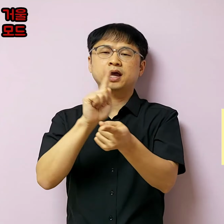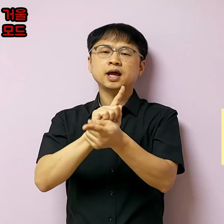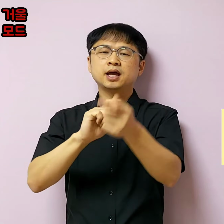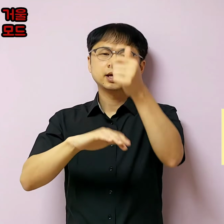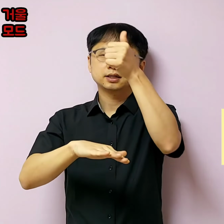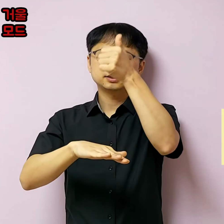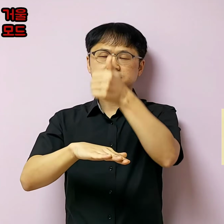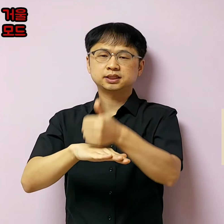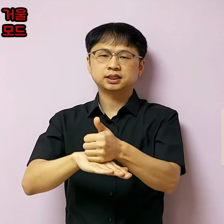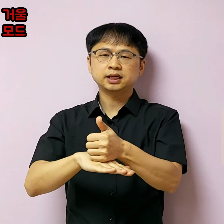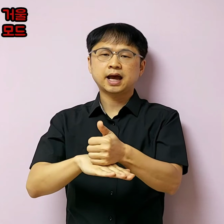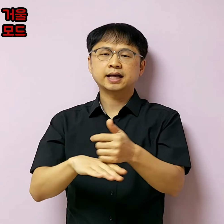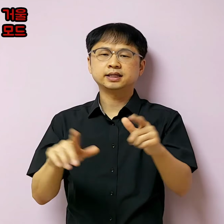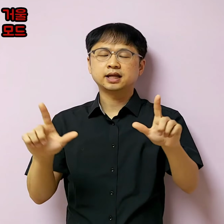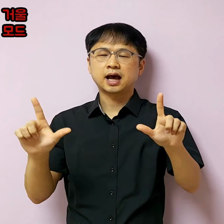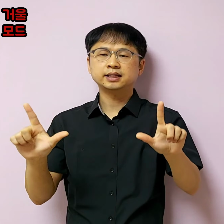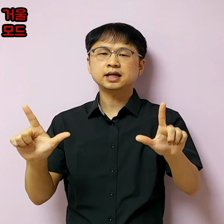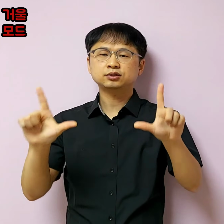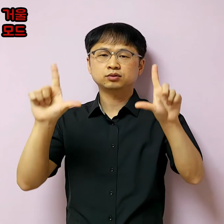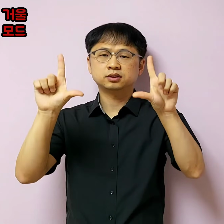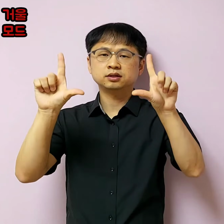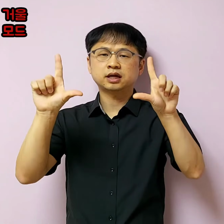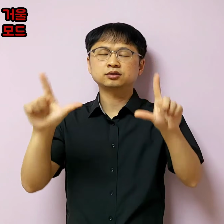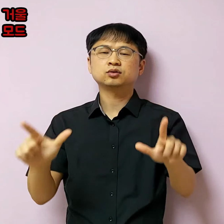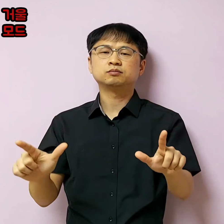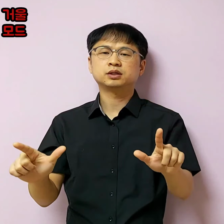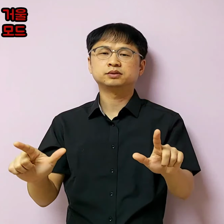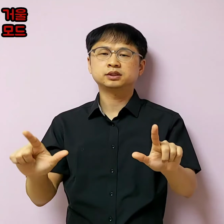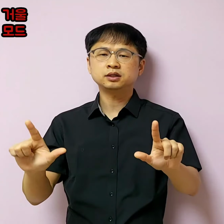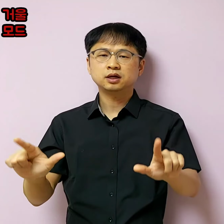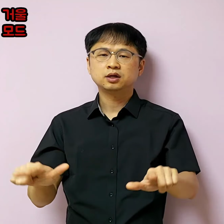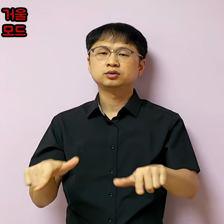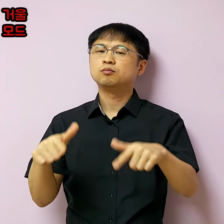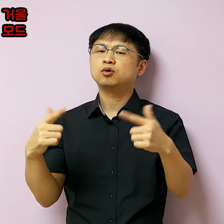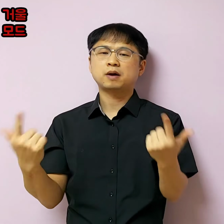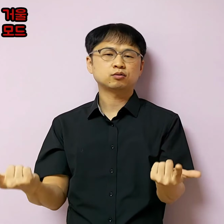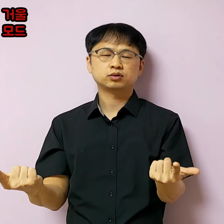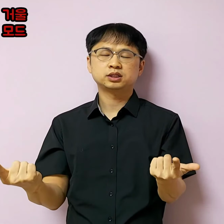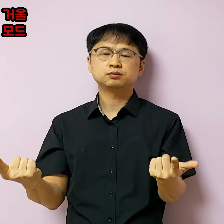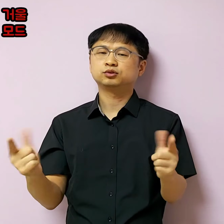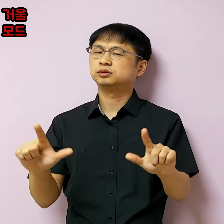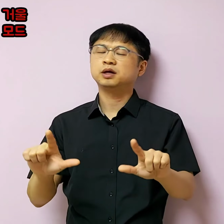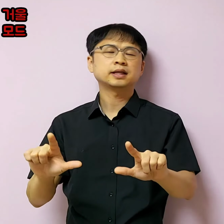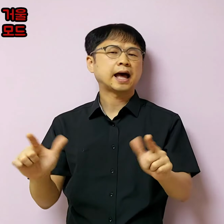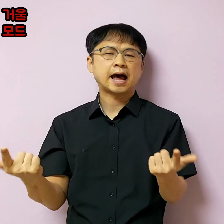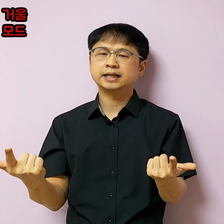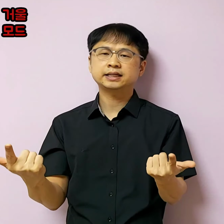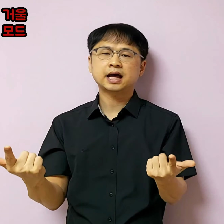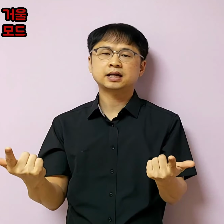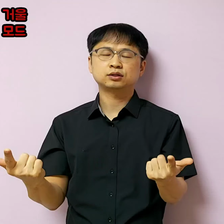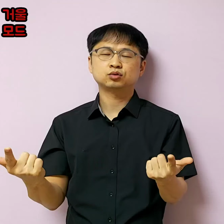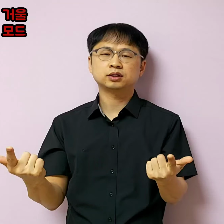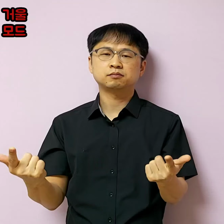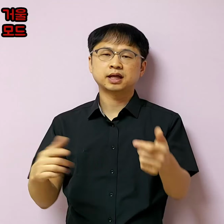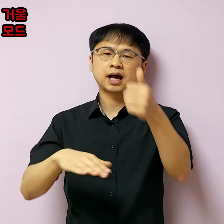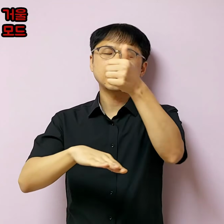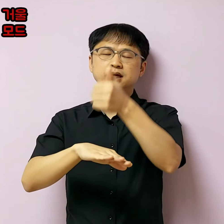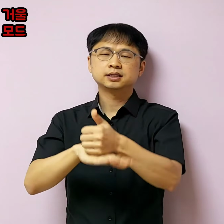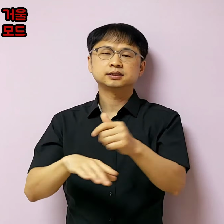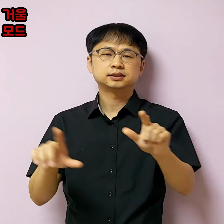서로의 끝이 아닌, 아니다 수어는 양손 엄지검지를 손목을 밖으로 뒤집어 주시면 아니다 라는 수어가 됩니다.